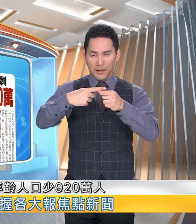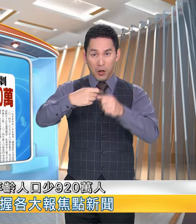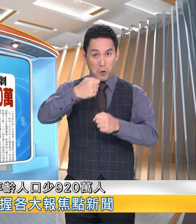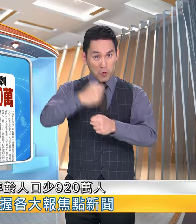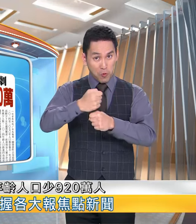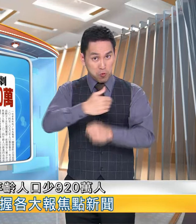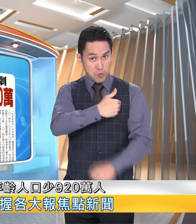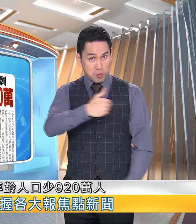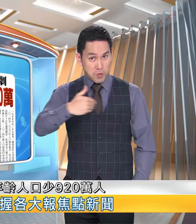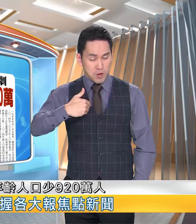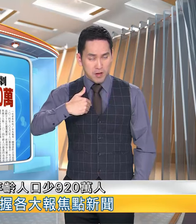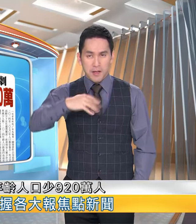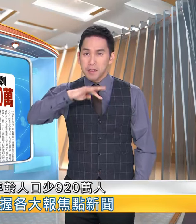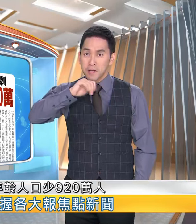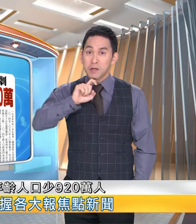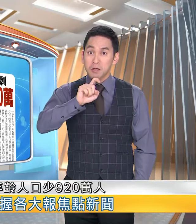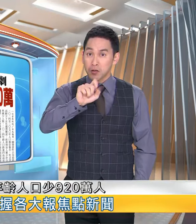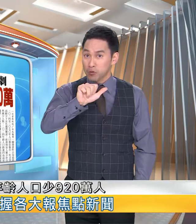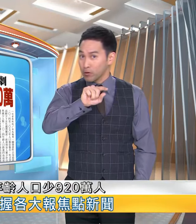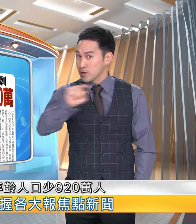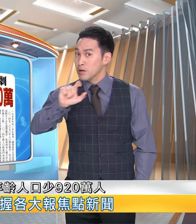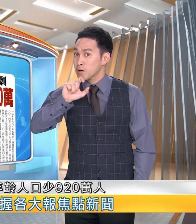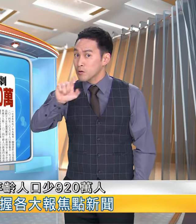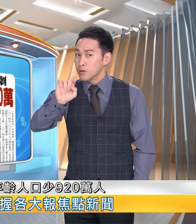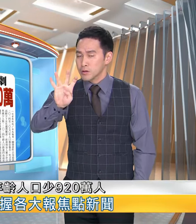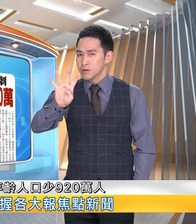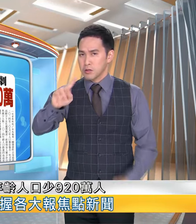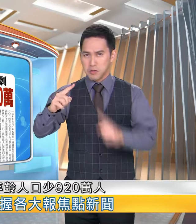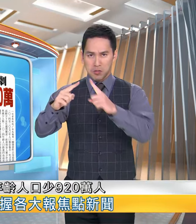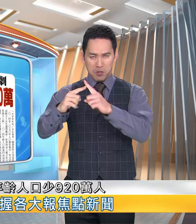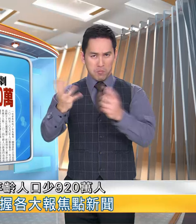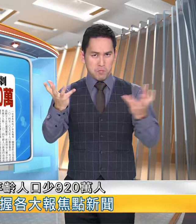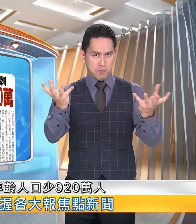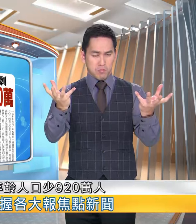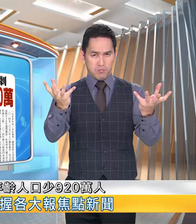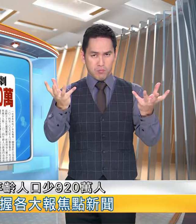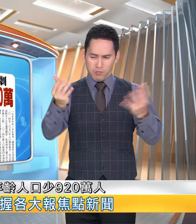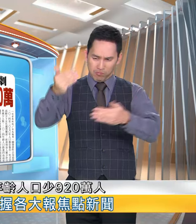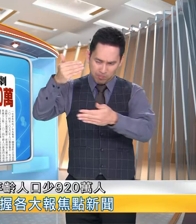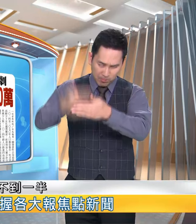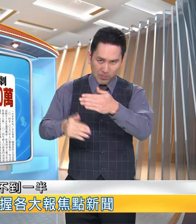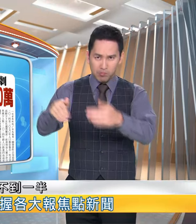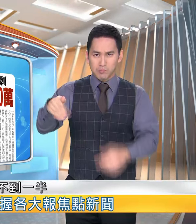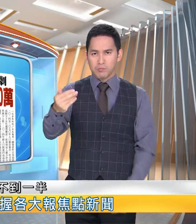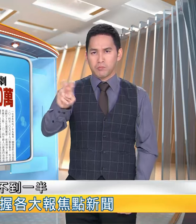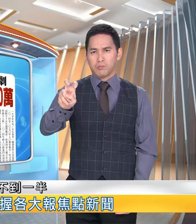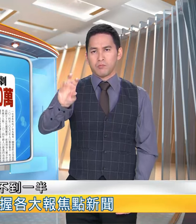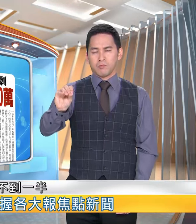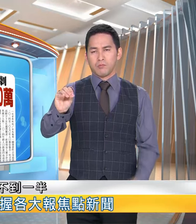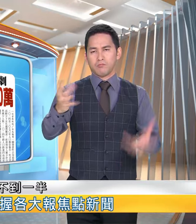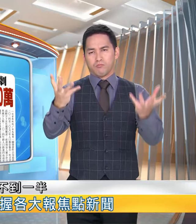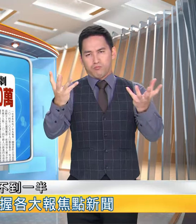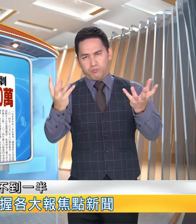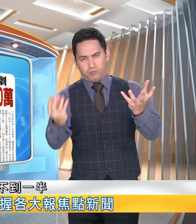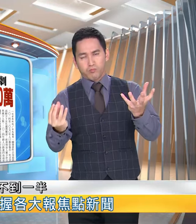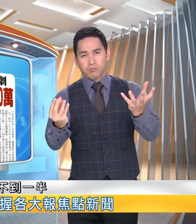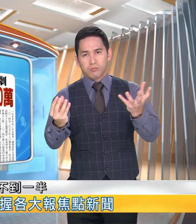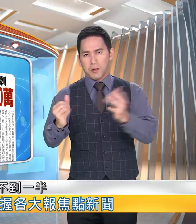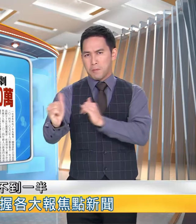2070年工作年龄人口少920万人，工作人口占比不到一半。